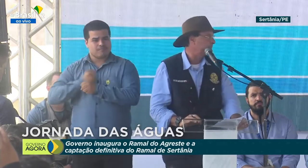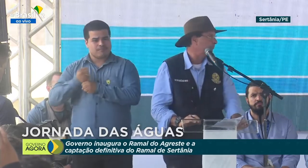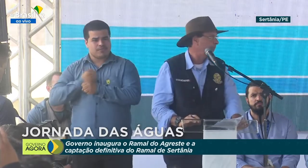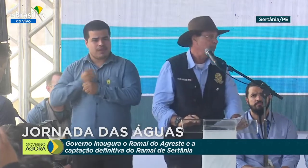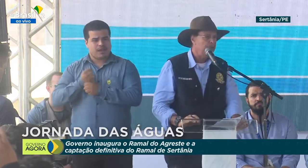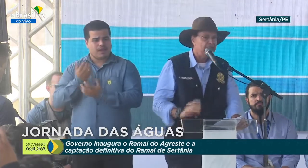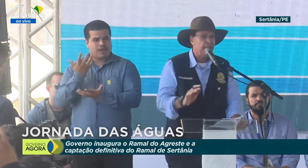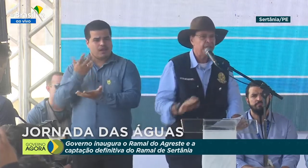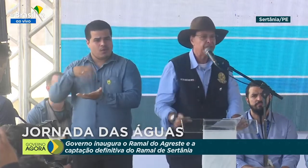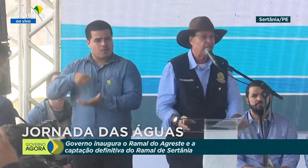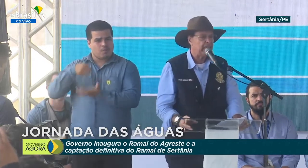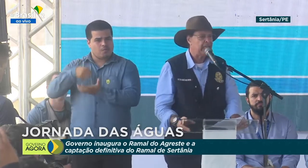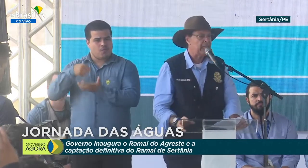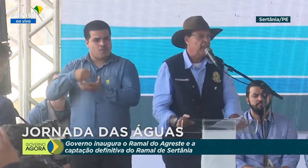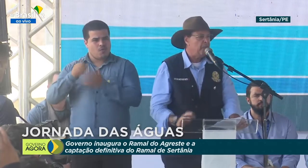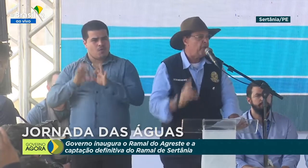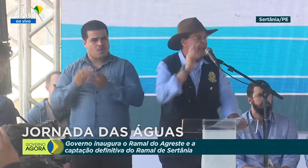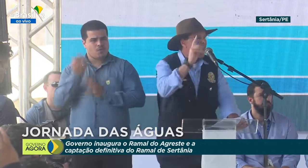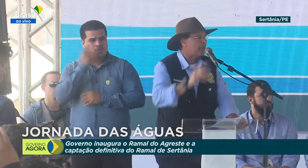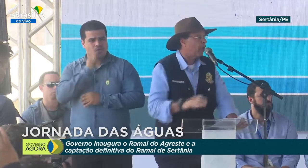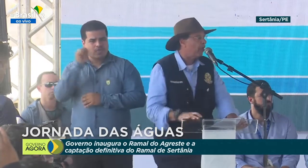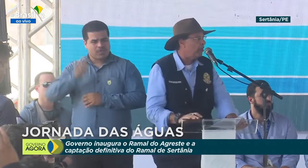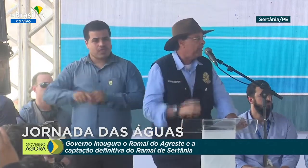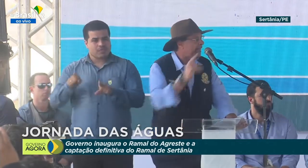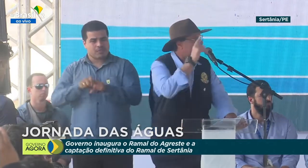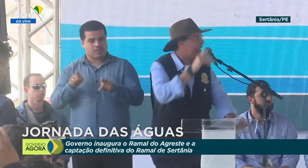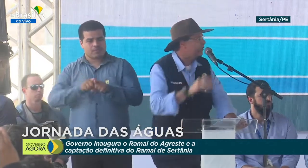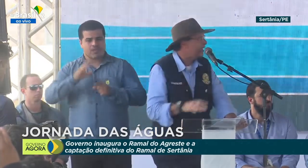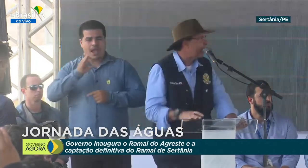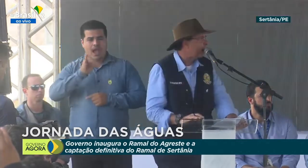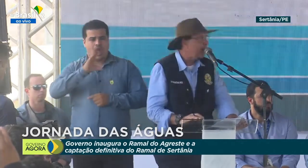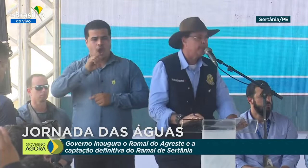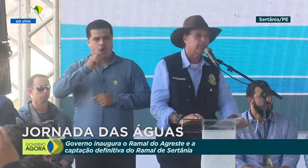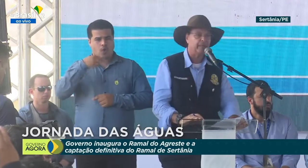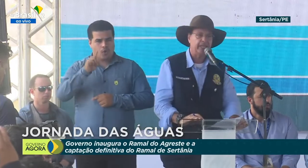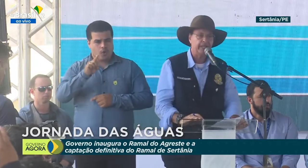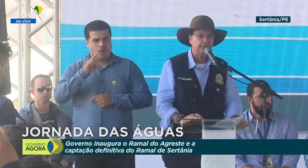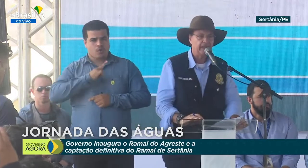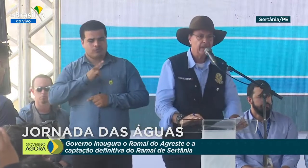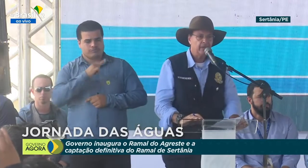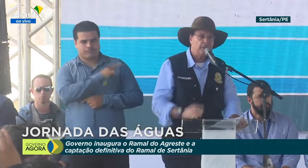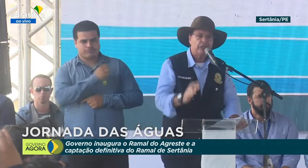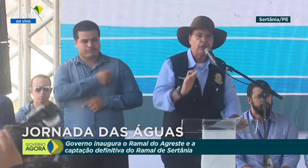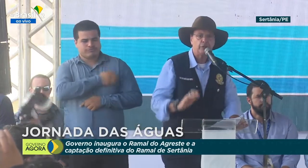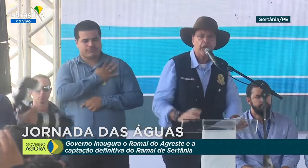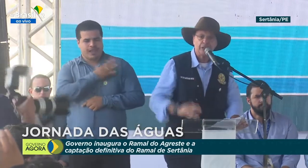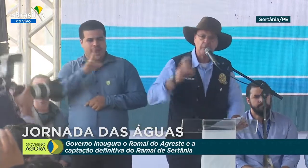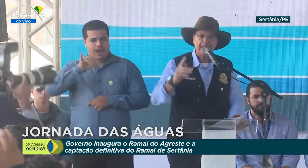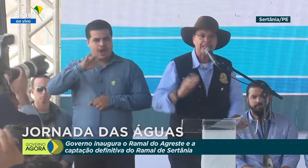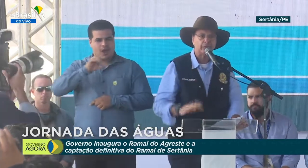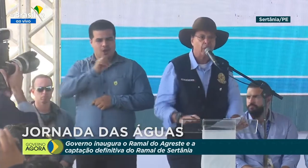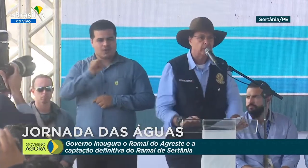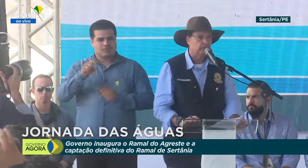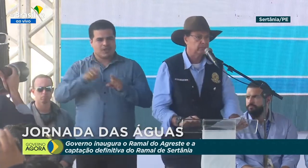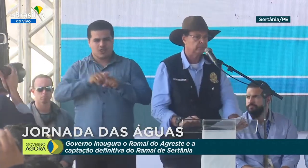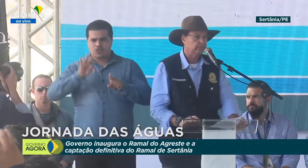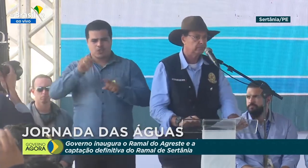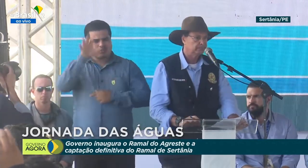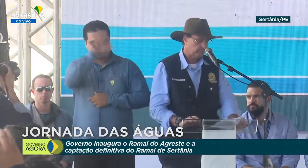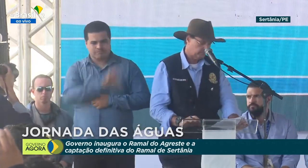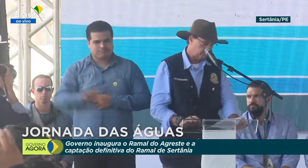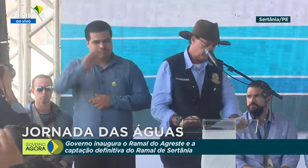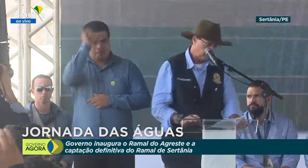senador. E não foi só aqui, foi em Caicó, na terra do general Ramos também. Foi em todo canto, no Brasil todo.